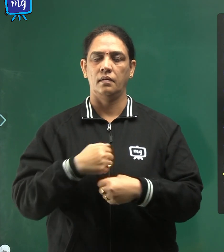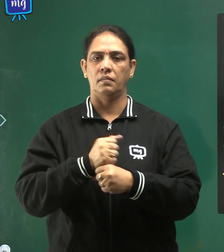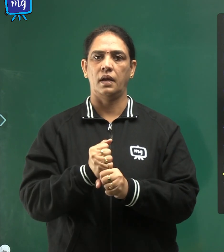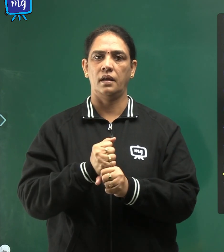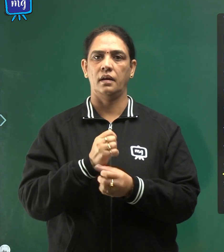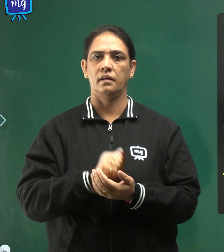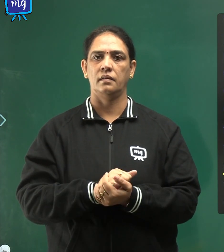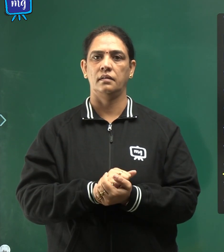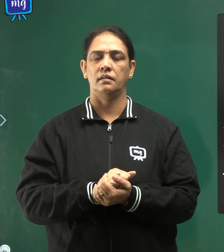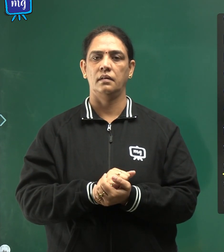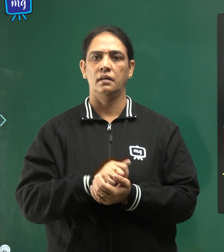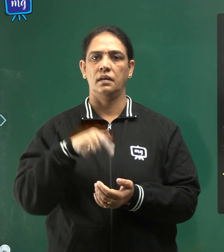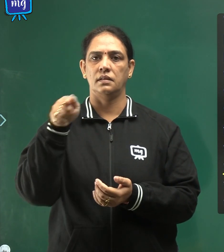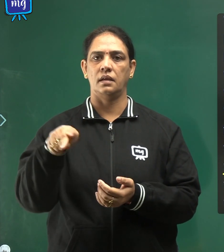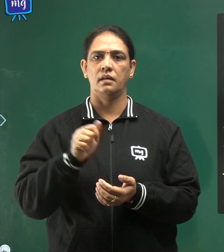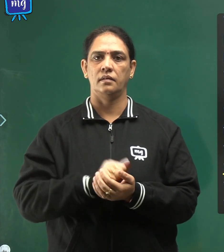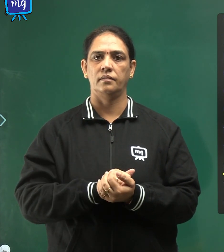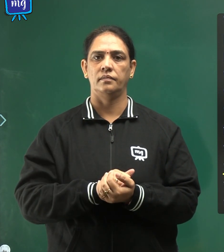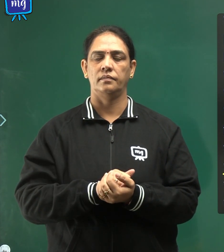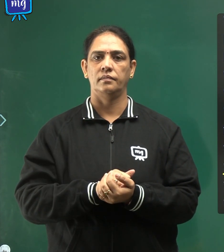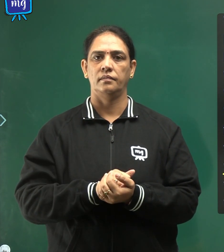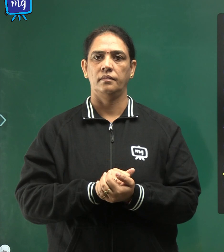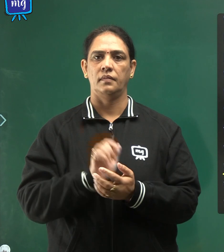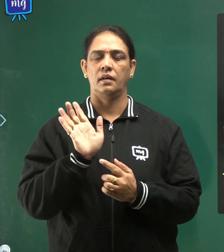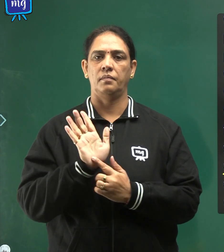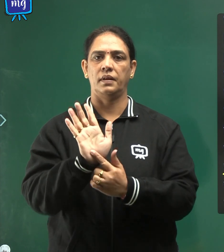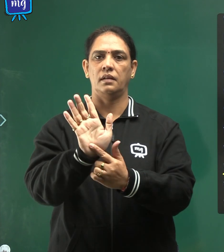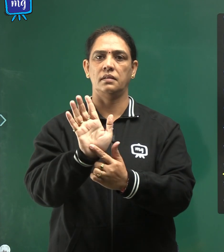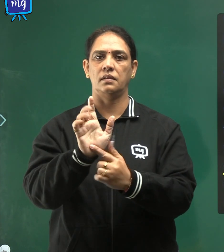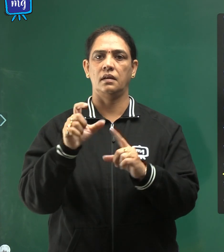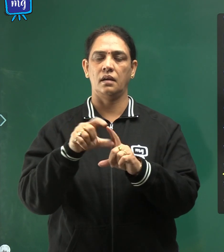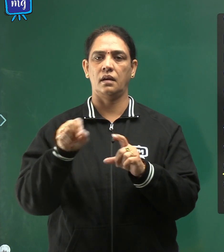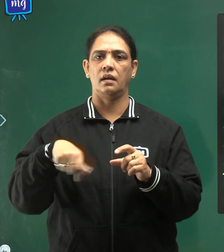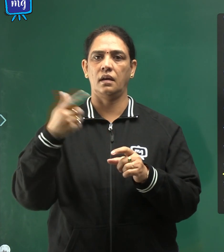बनाइए। इसे प्रदर्शित करने के लिए